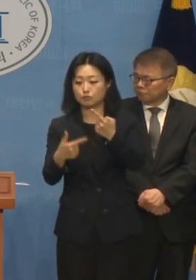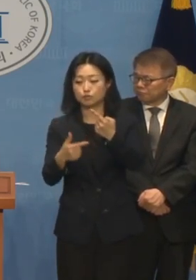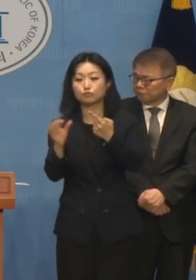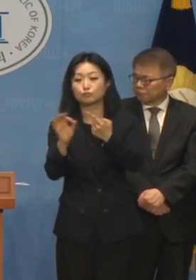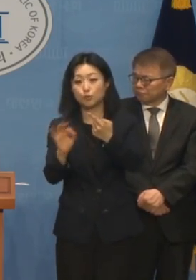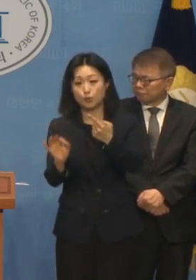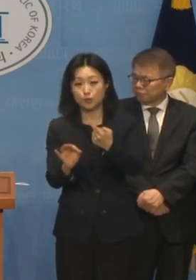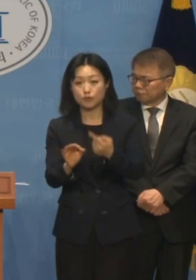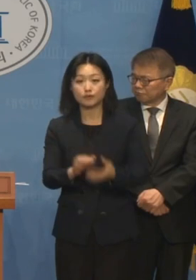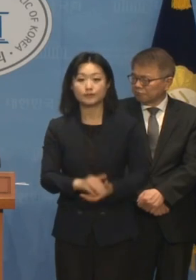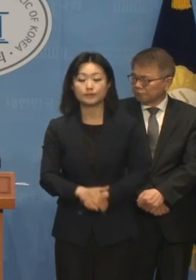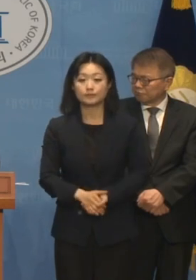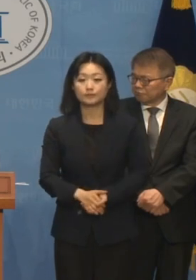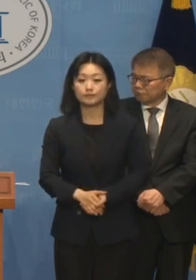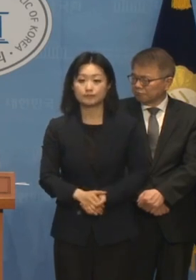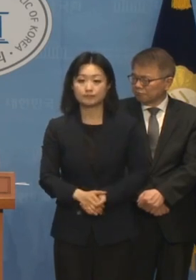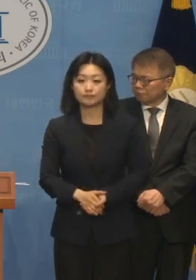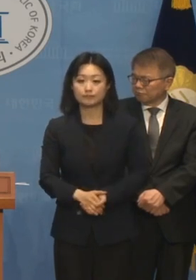91.6%를 기록했습니다.